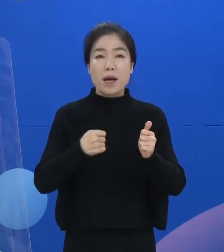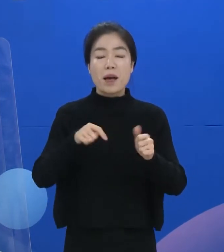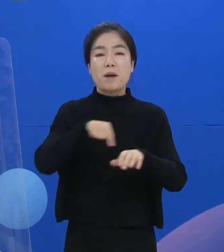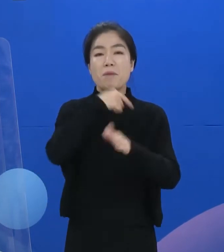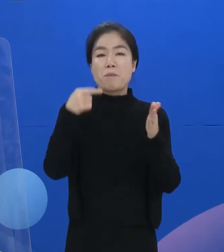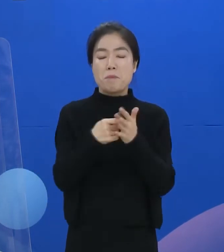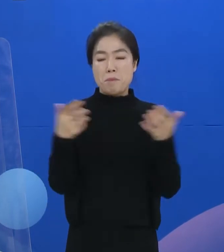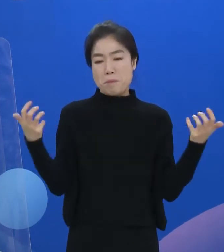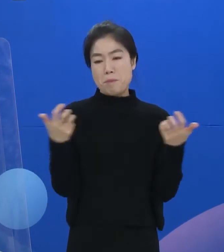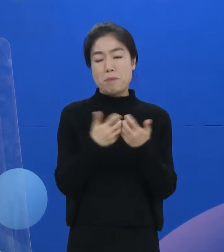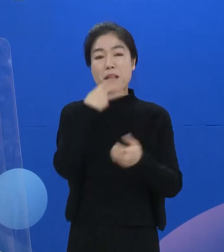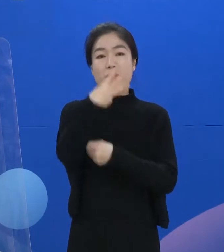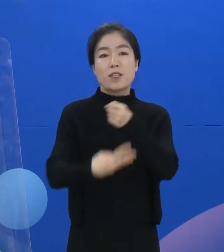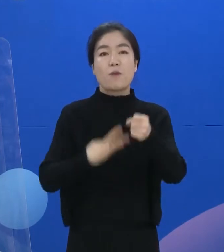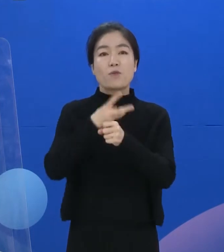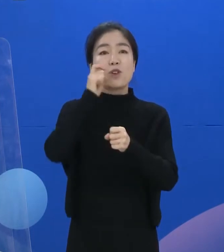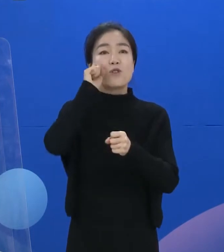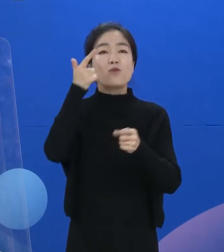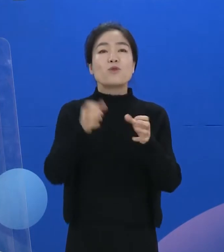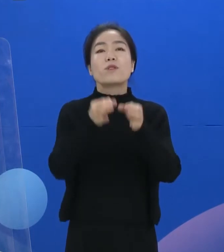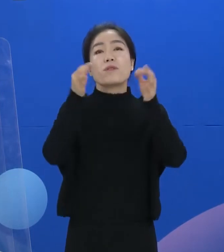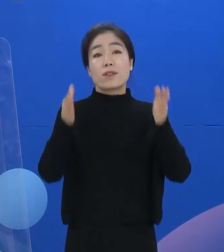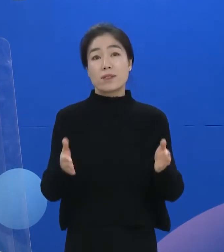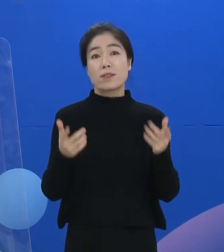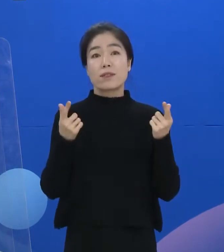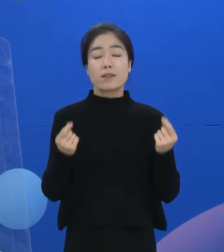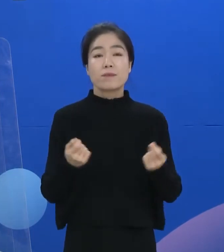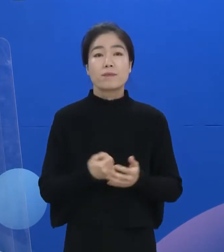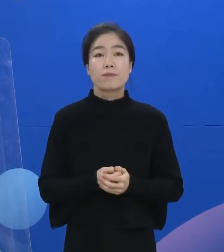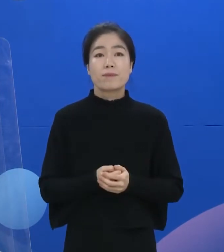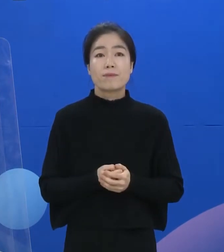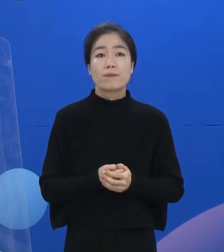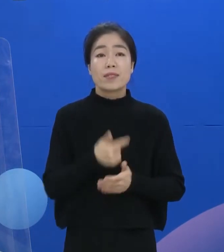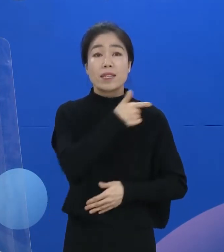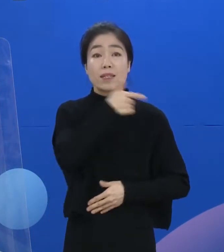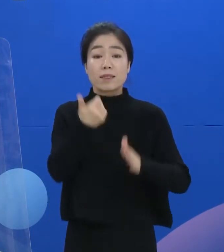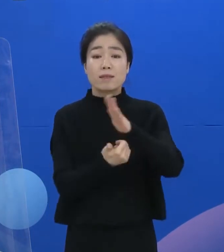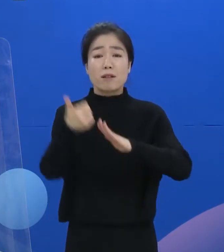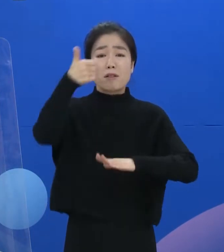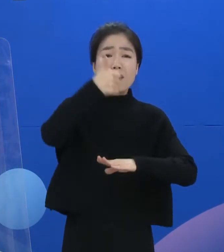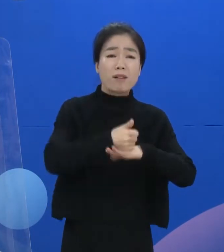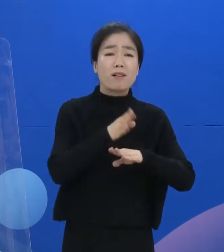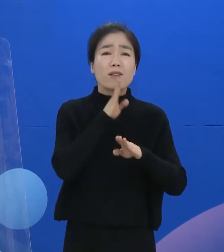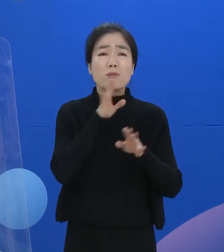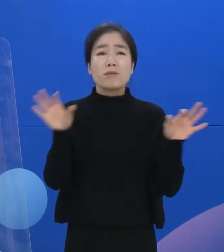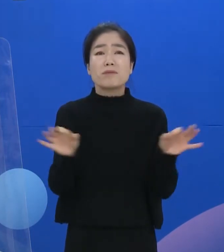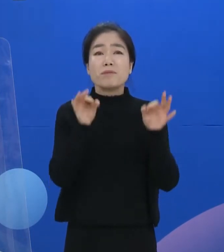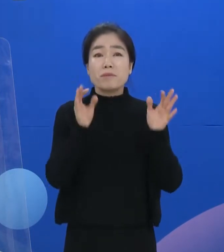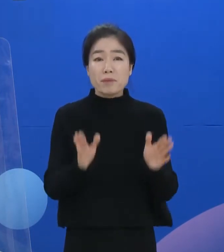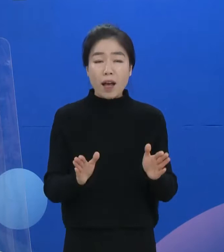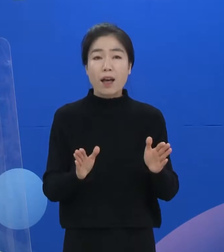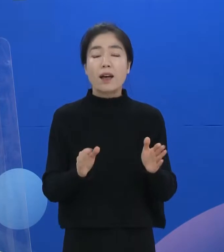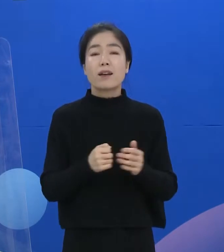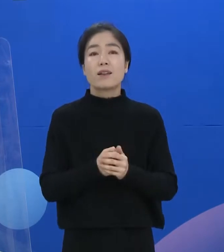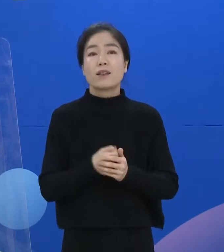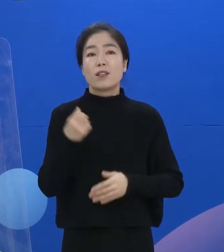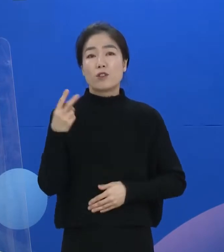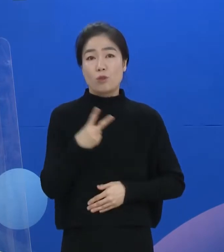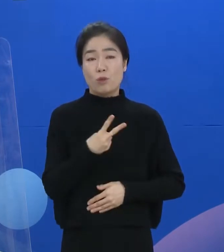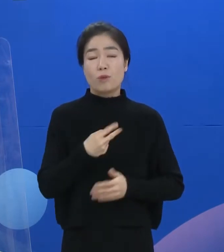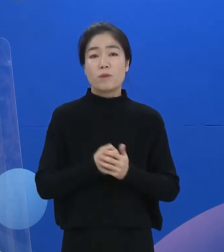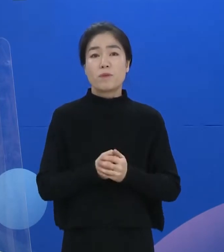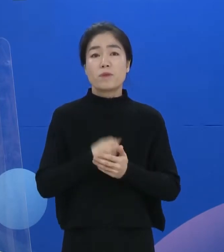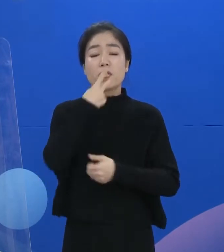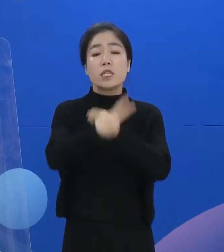발전과 시민행복만을 위해 숨가쁘게 달려왔는데 가슴 벅찬 3년 6개월 되었습니다